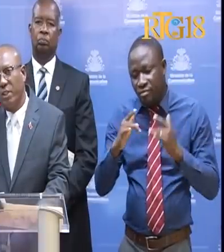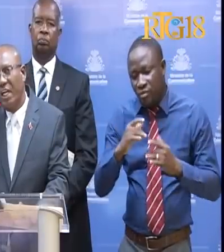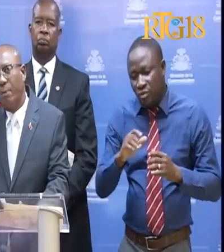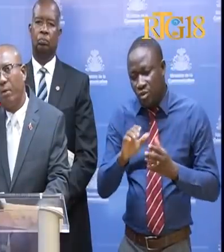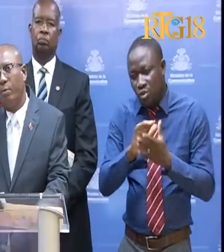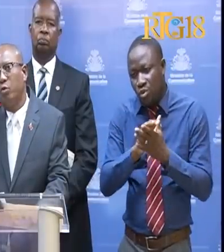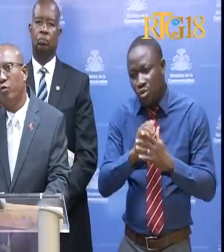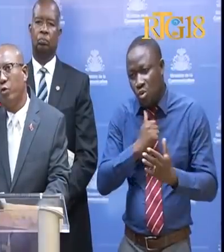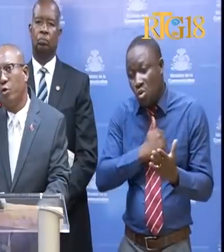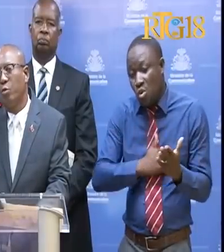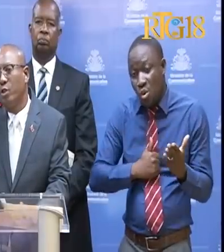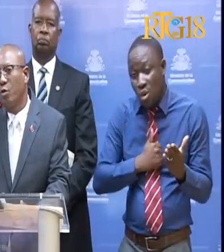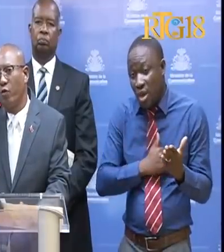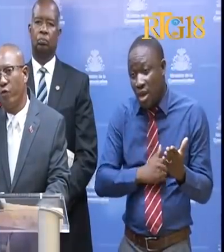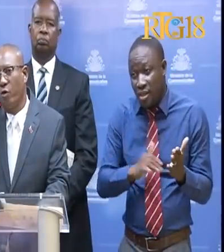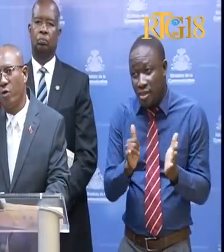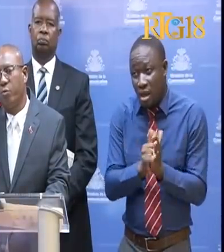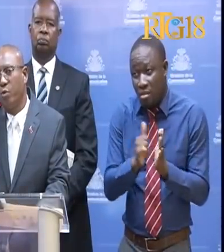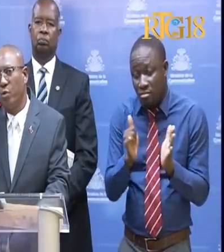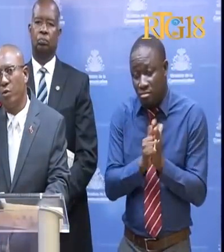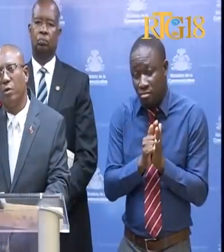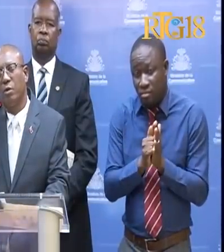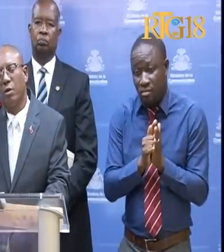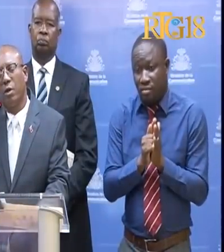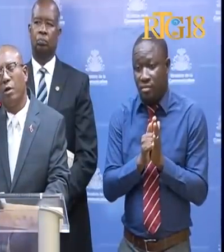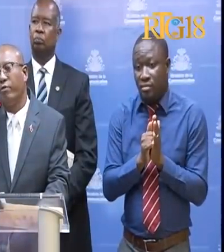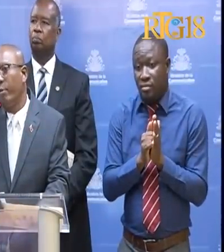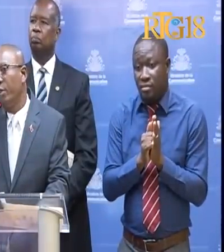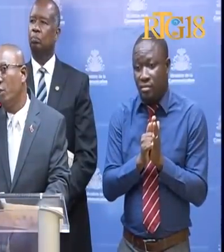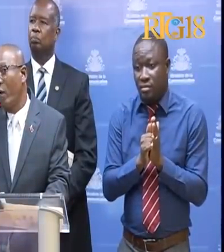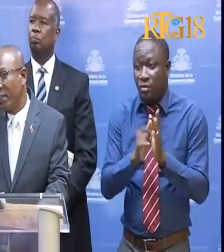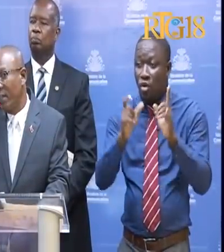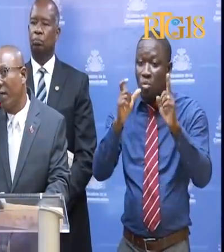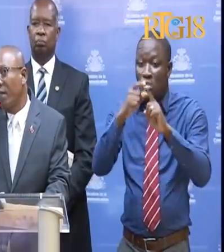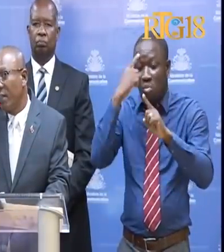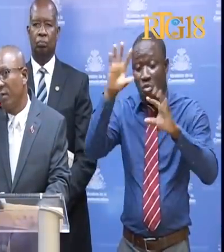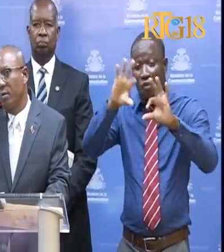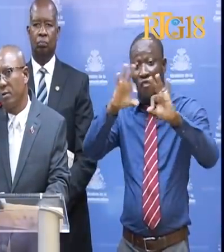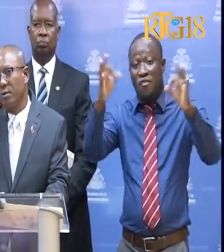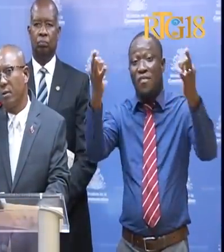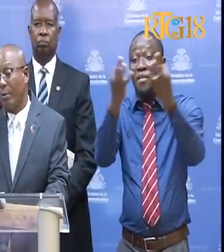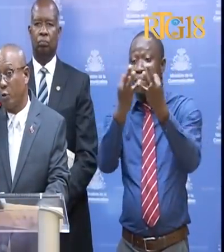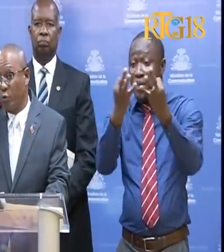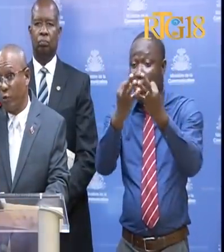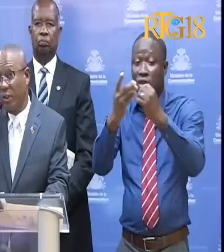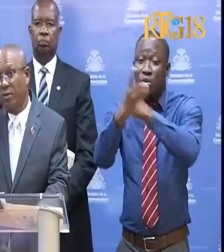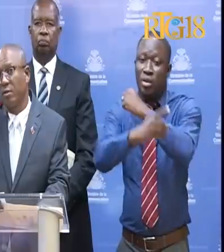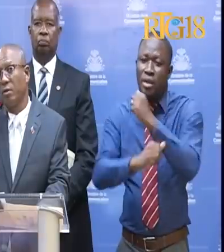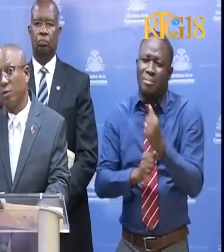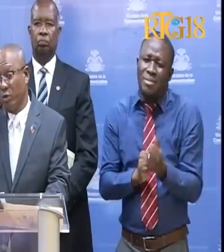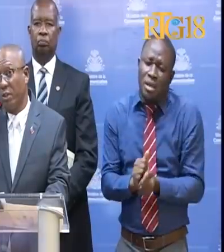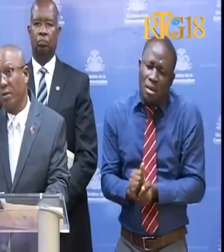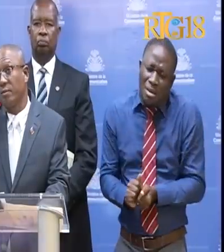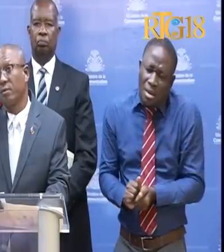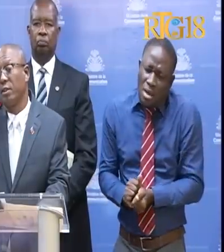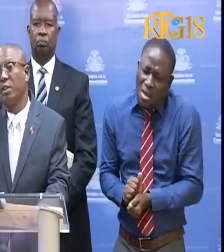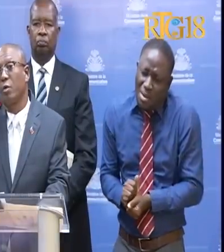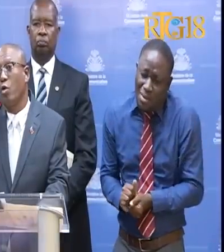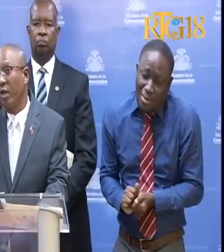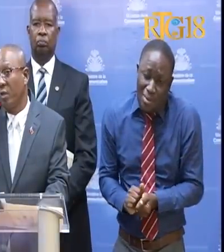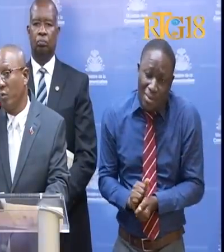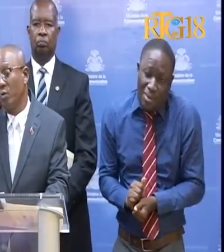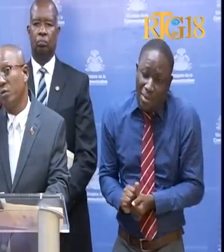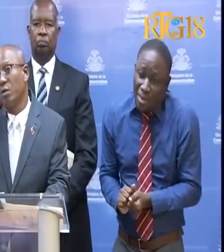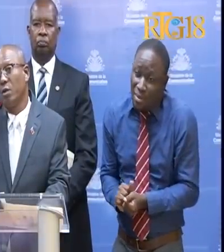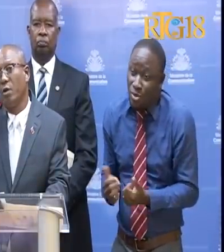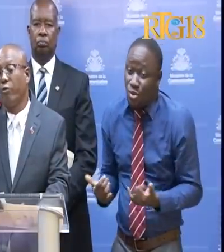Donc, vini an, pou nou voye yon mode de reconfort, pou famine douaneye a ki ap soufri. Je di an, ki se